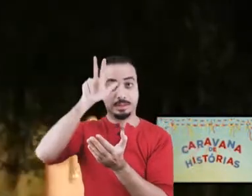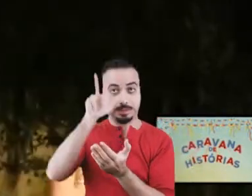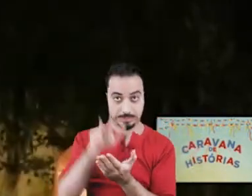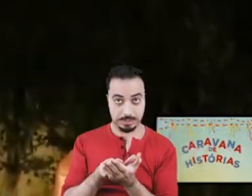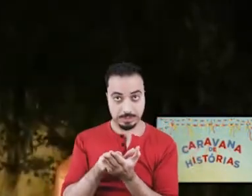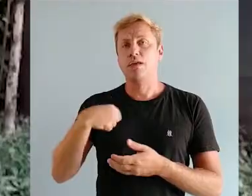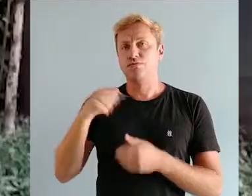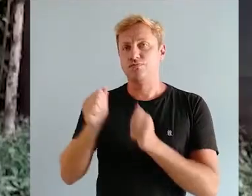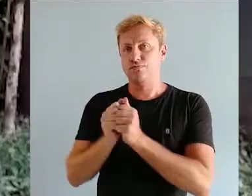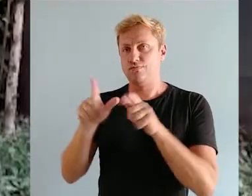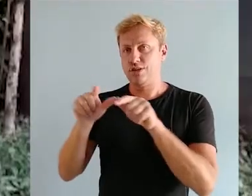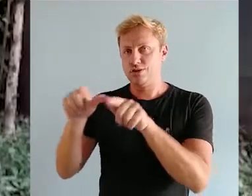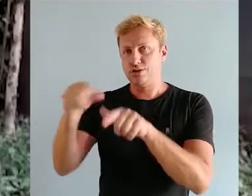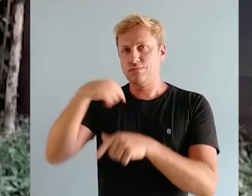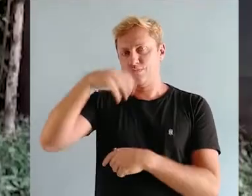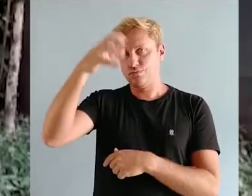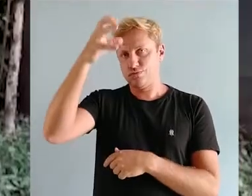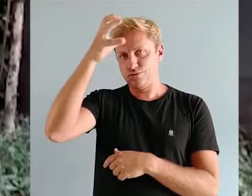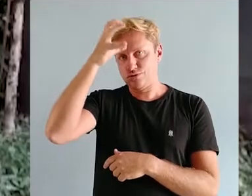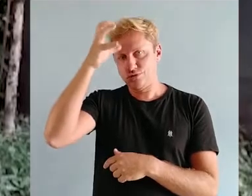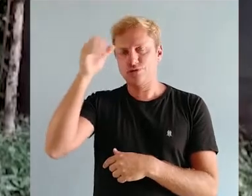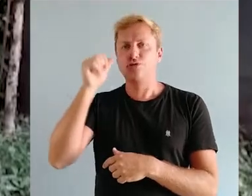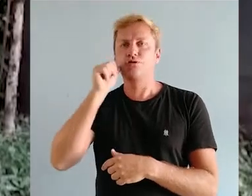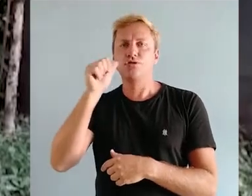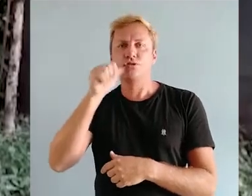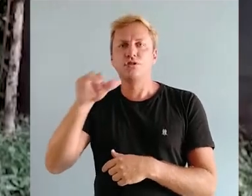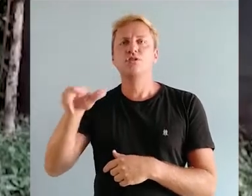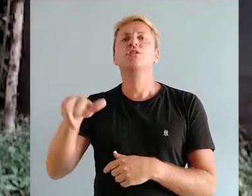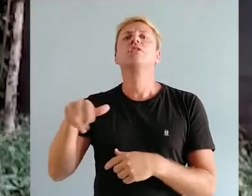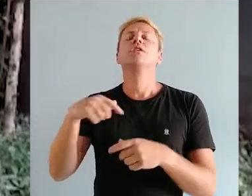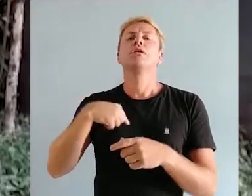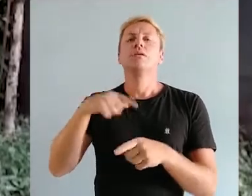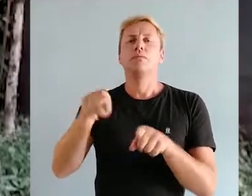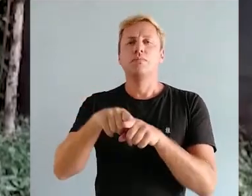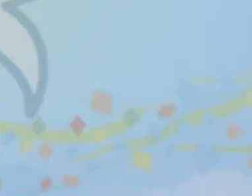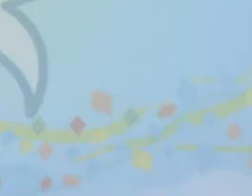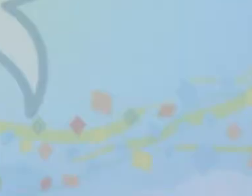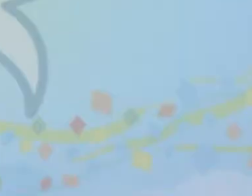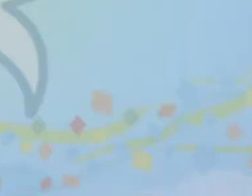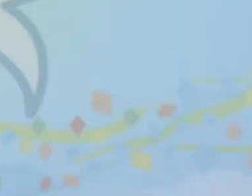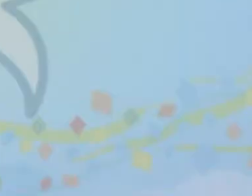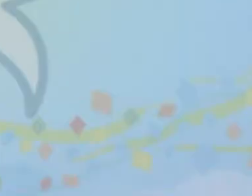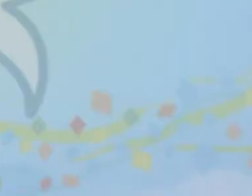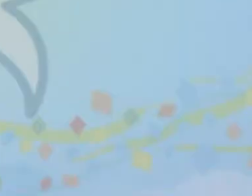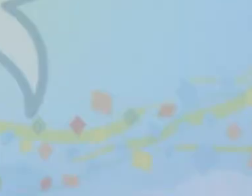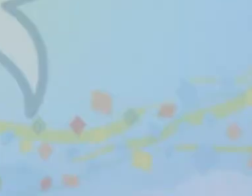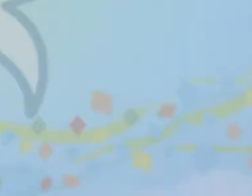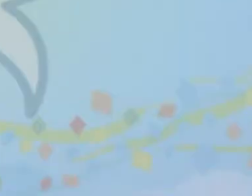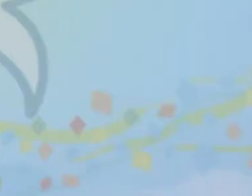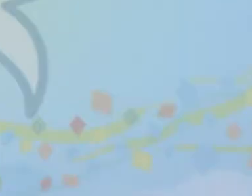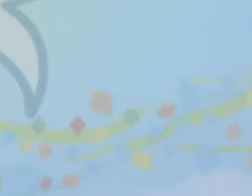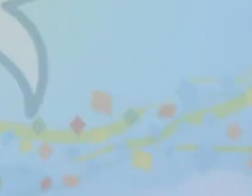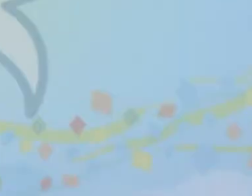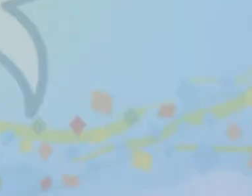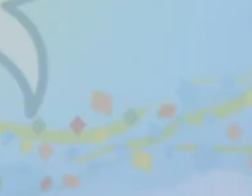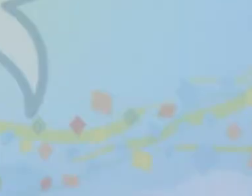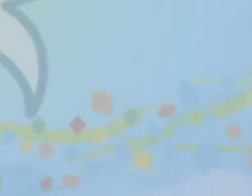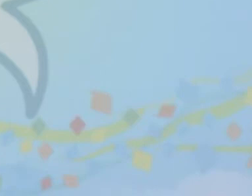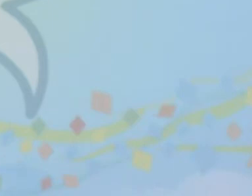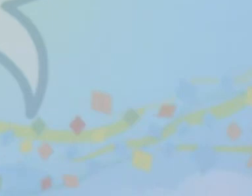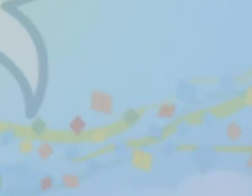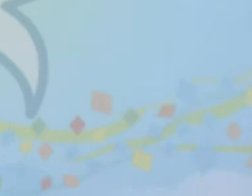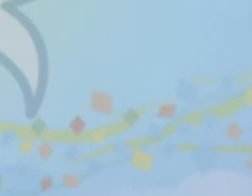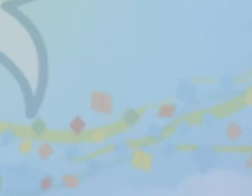24 horas por dia e 7 dias por semana. Outra iniciativa apresentada foi o aplicativo Cadinho de Prosa, que é